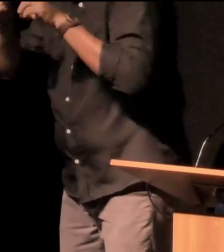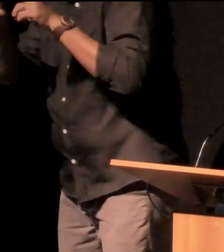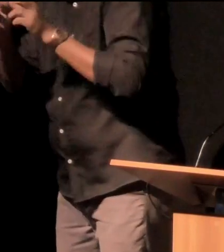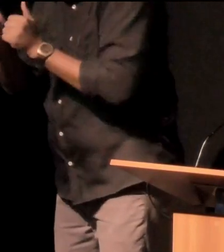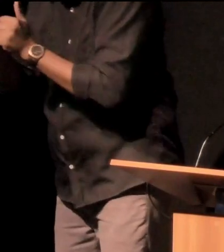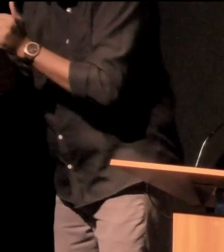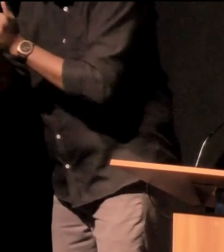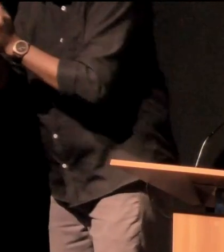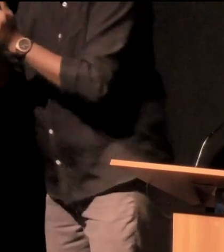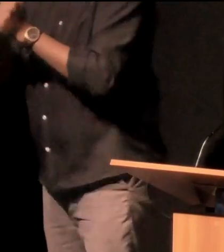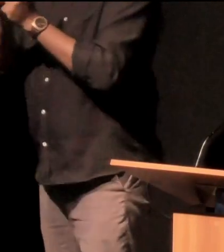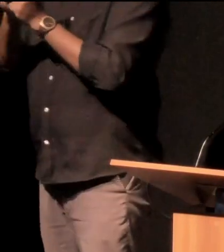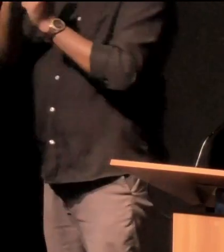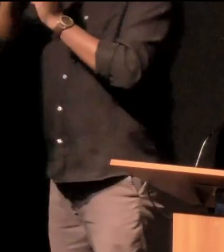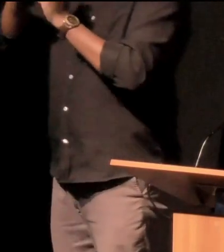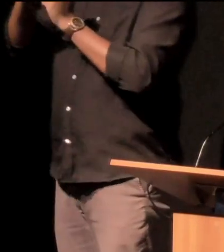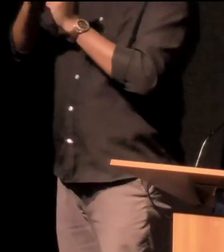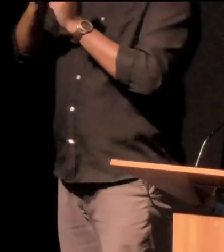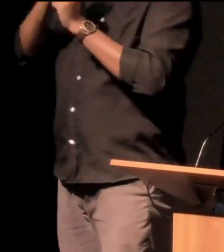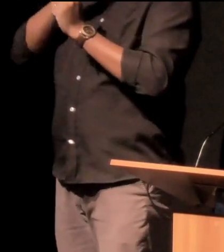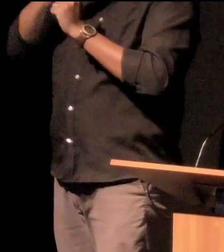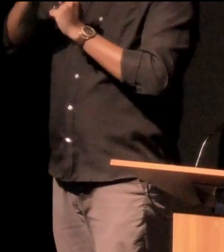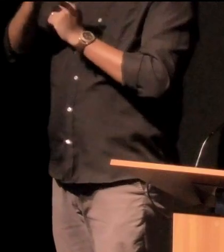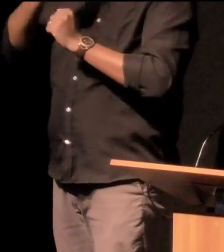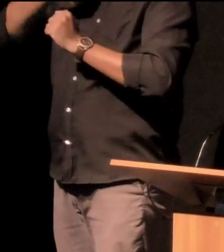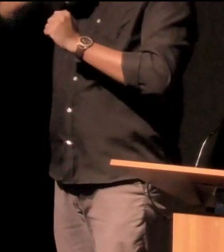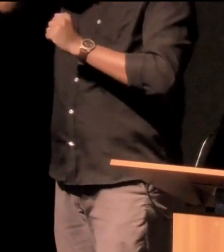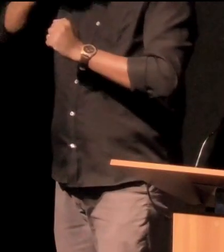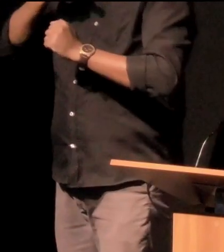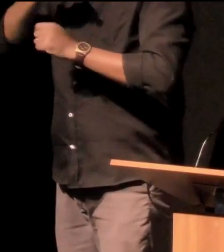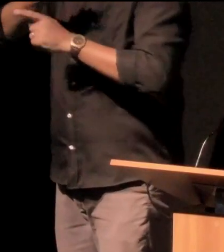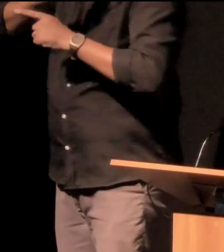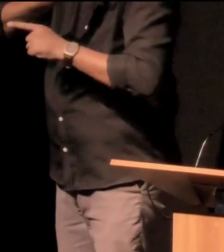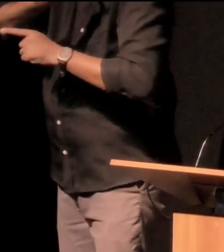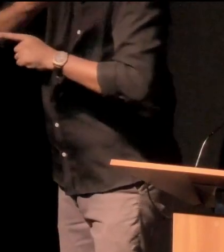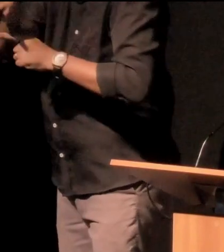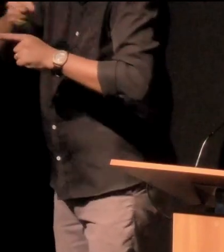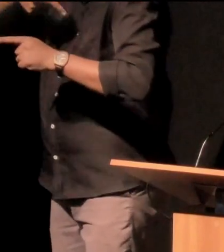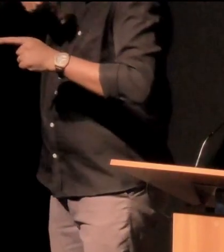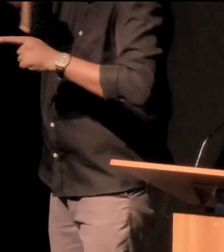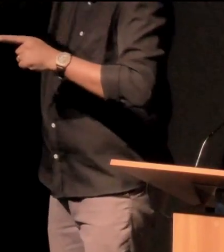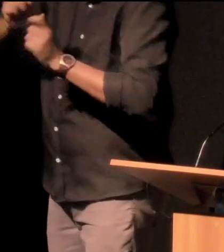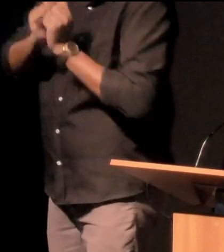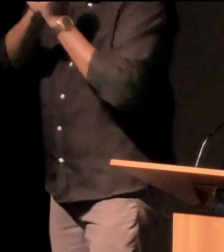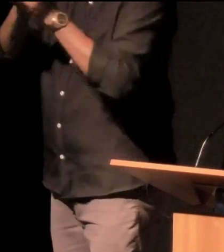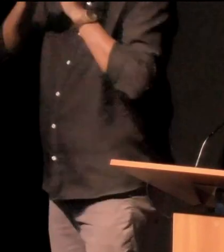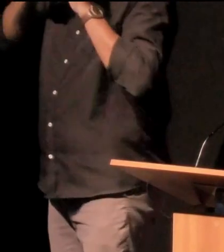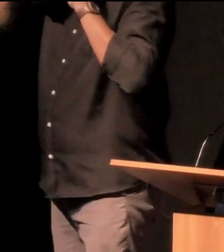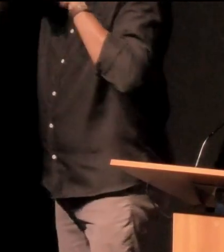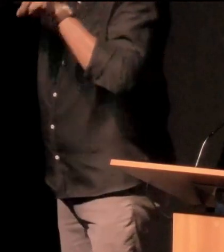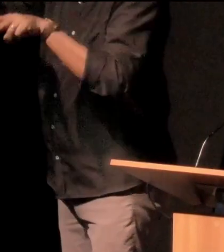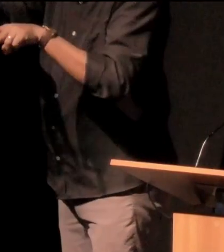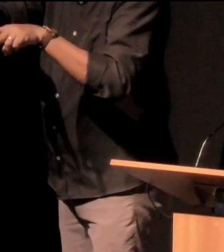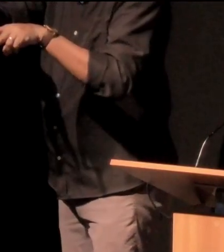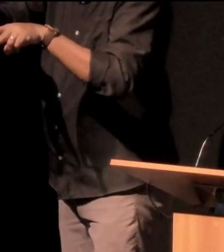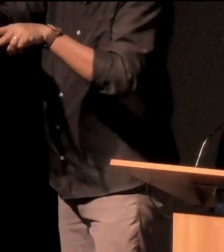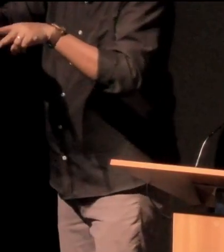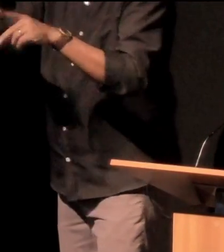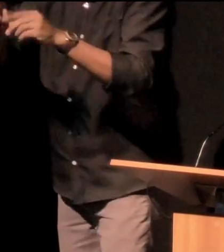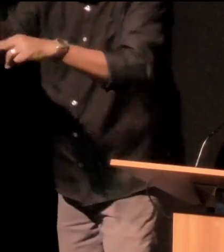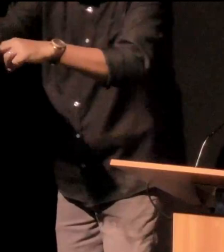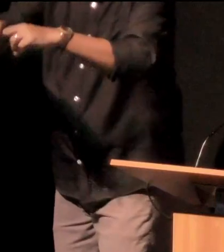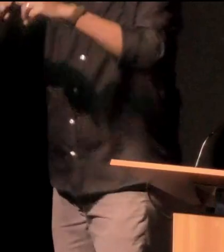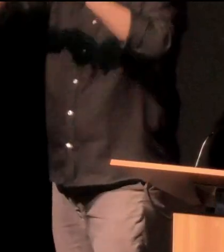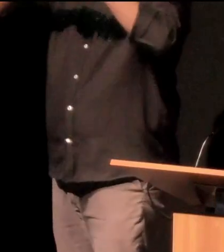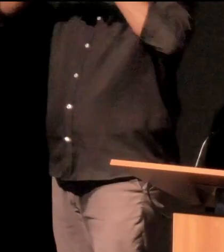ter espaço Por isso que essa questão da representação nos conselhos né é importante mesmo em